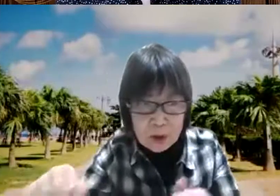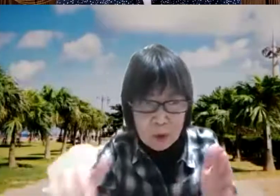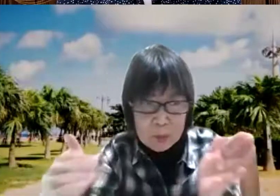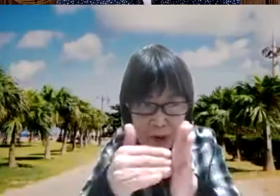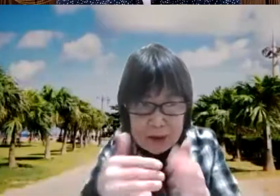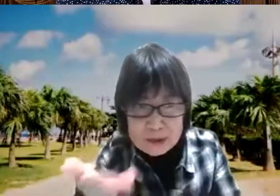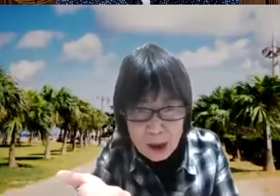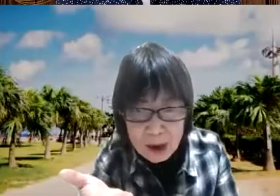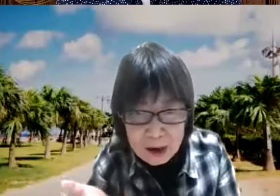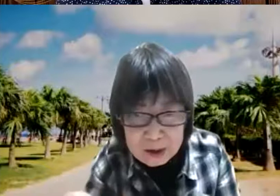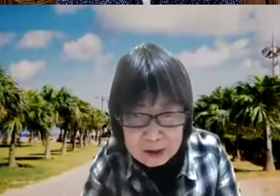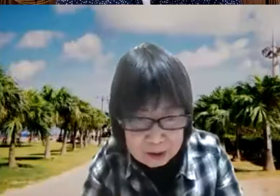ここまでですか。